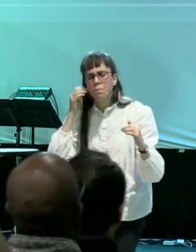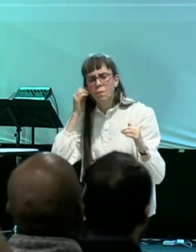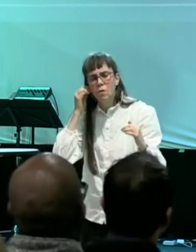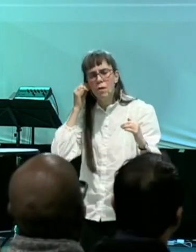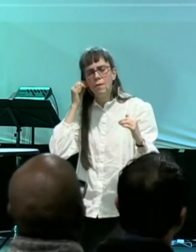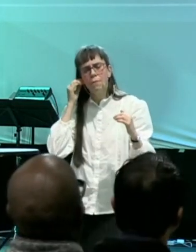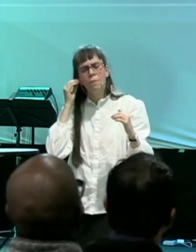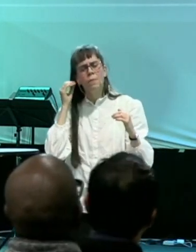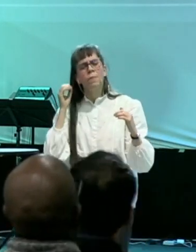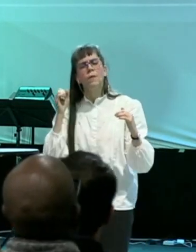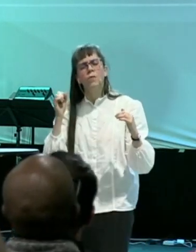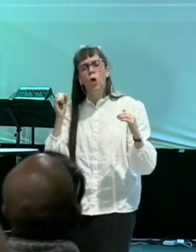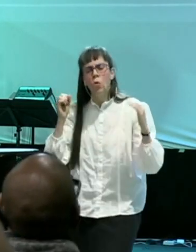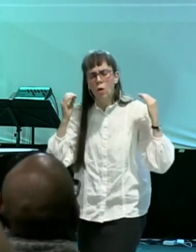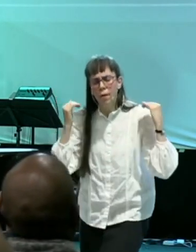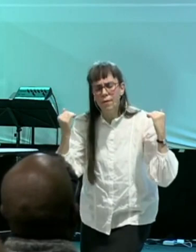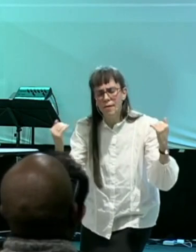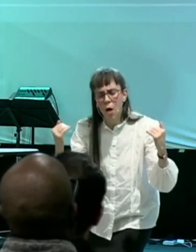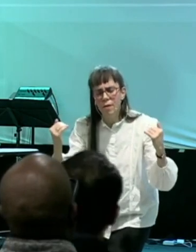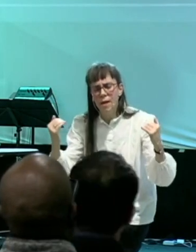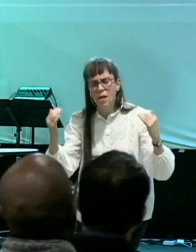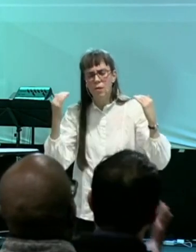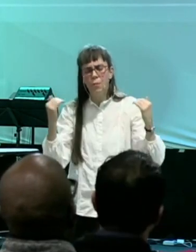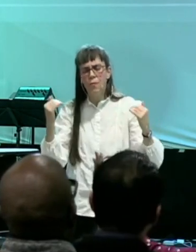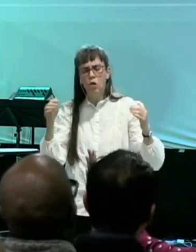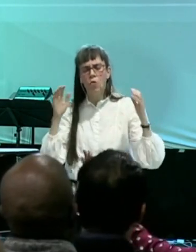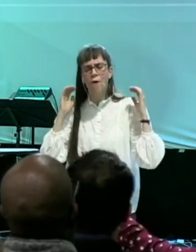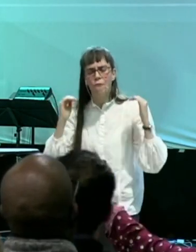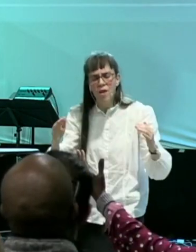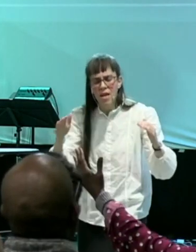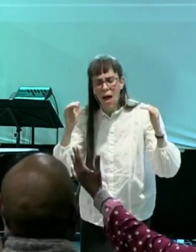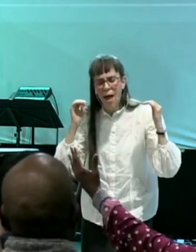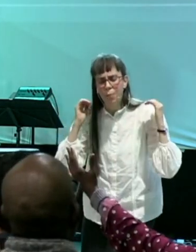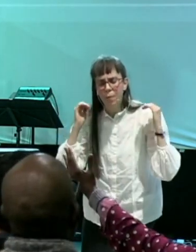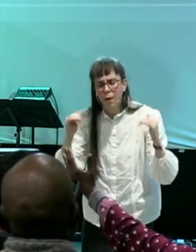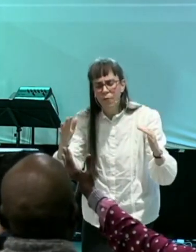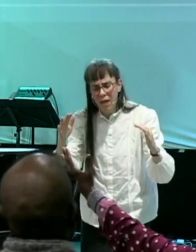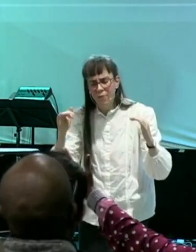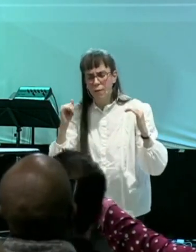sur l'esprit de la culpabilité. Don't walk tu es libre et pardonné au nom de Jésus.